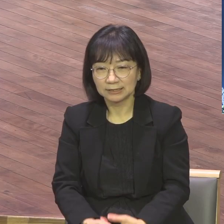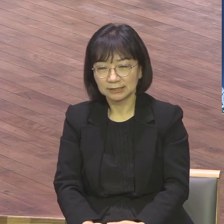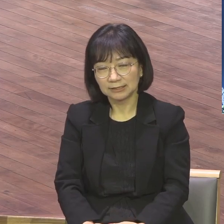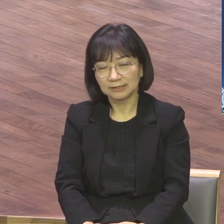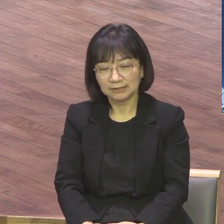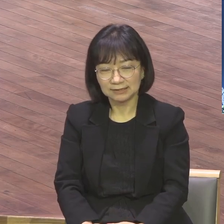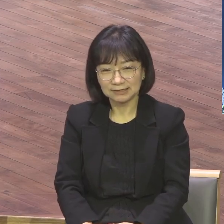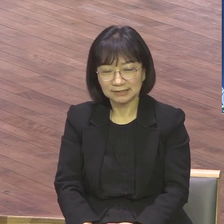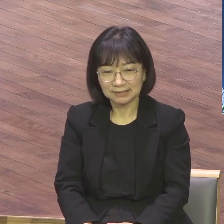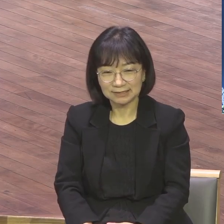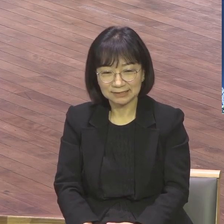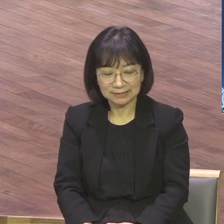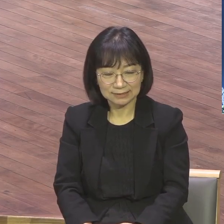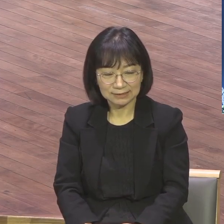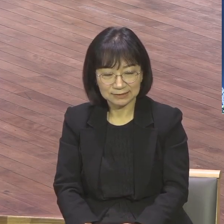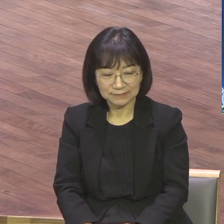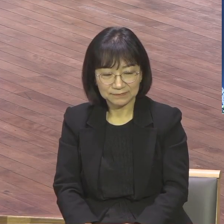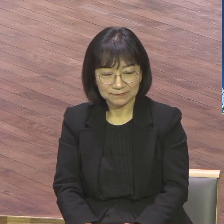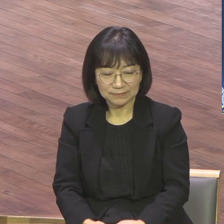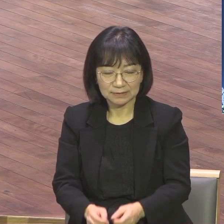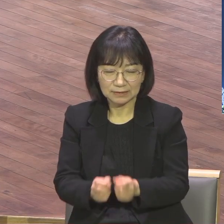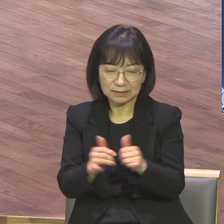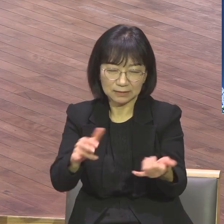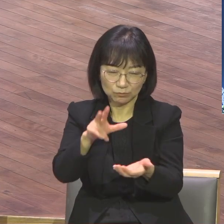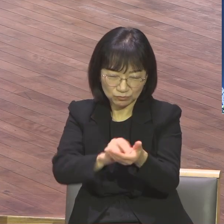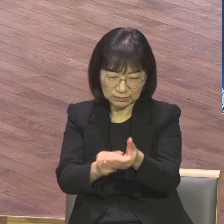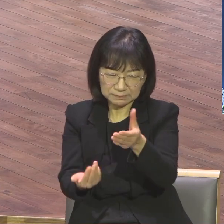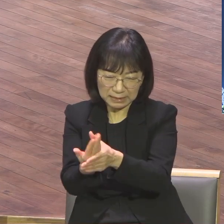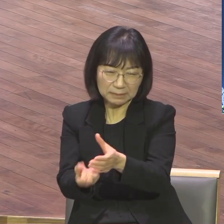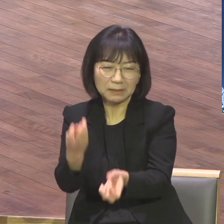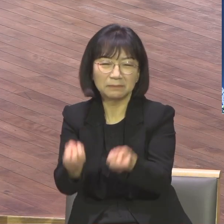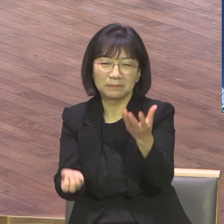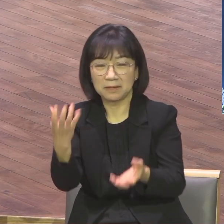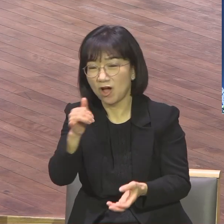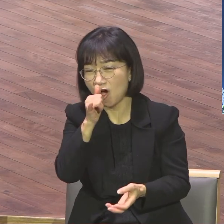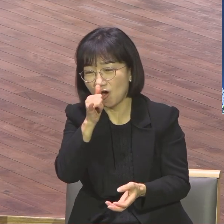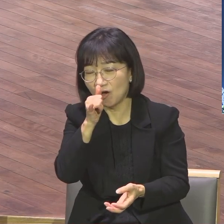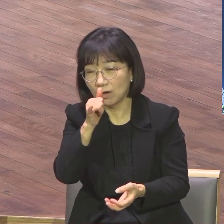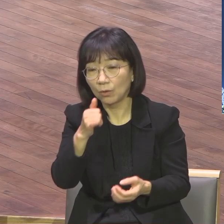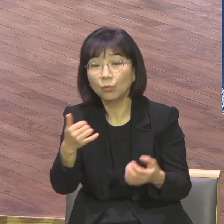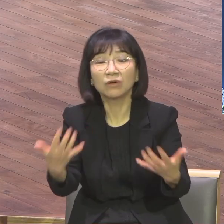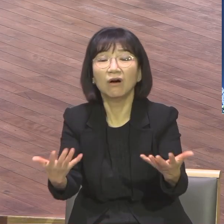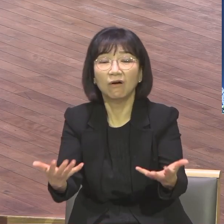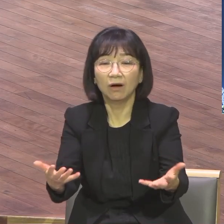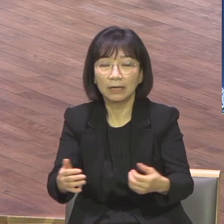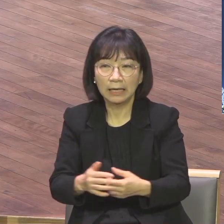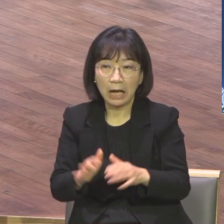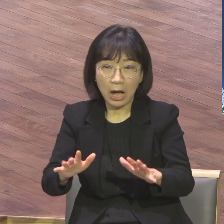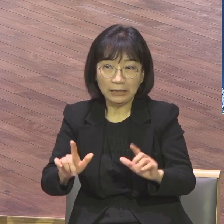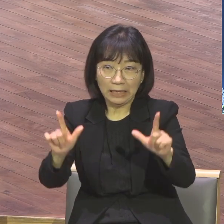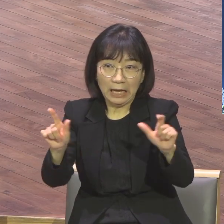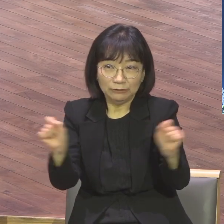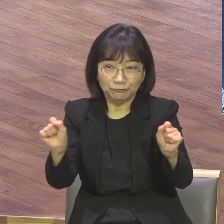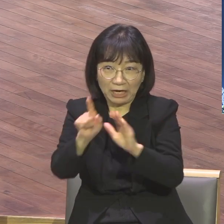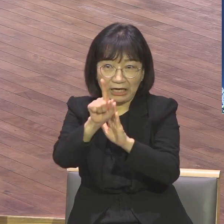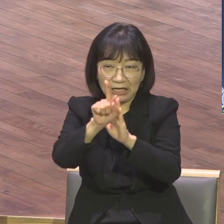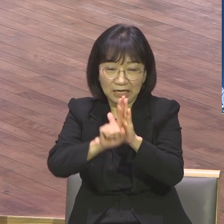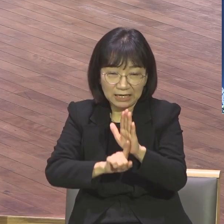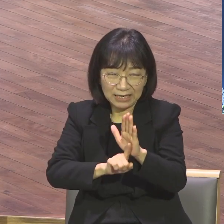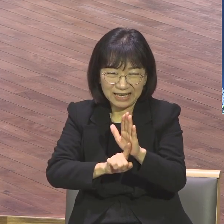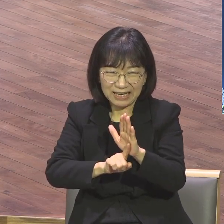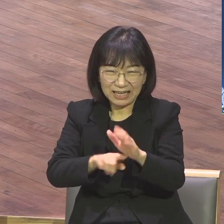옵니다. 풍랑은 수시로 와요. 어떻게 할 거냐고. 날씨 좀 춥다고